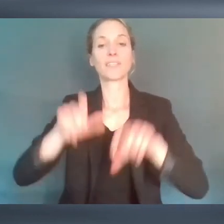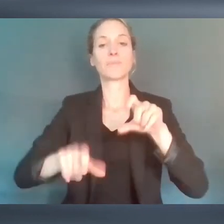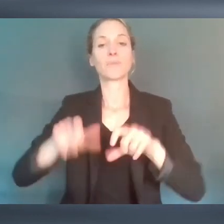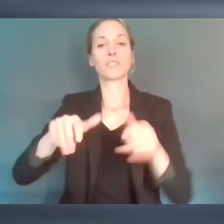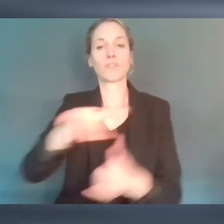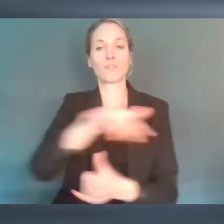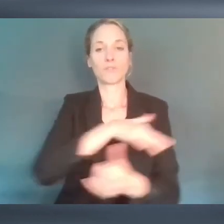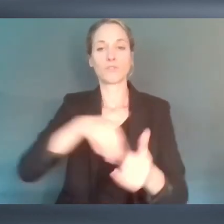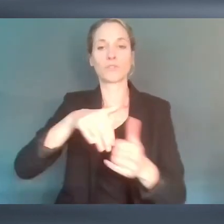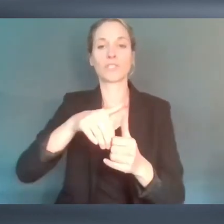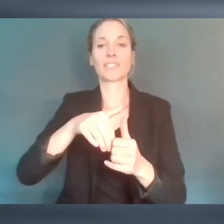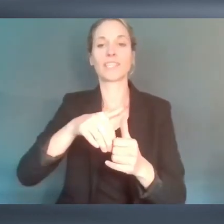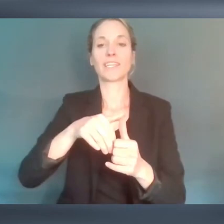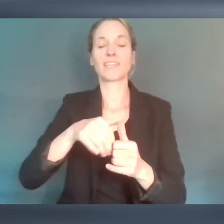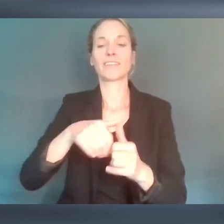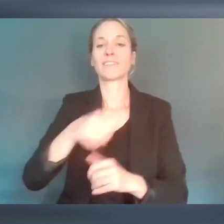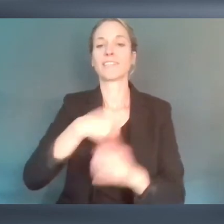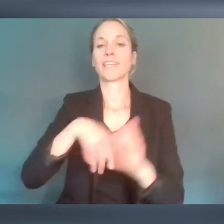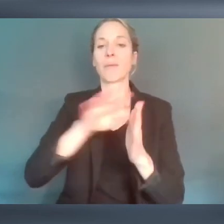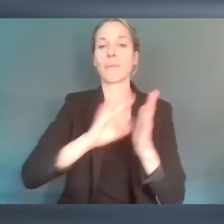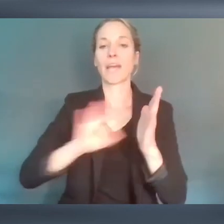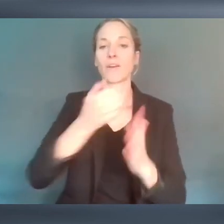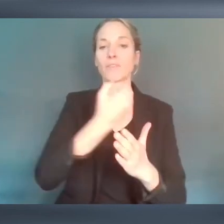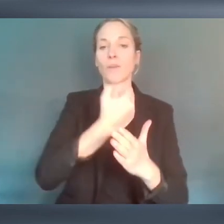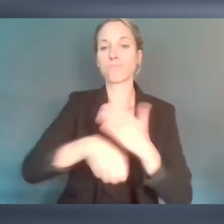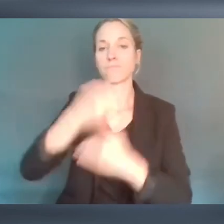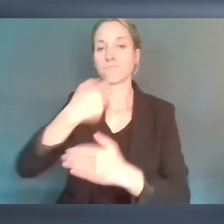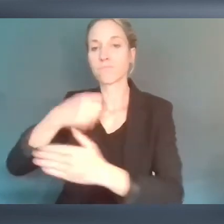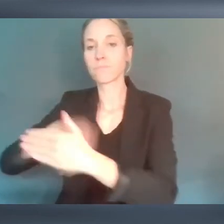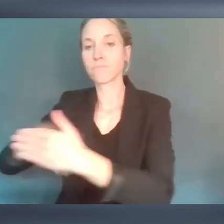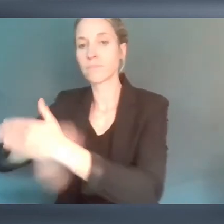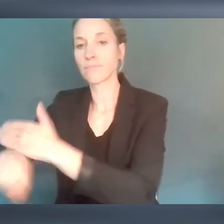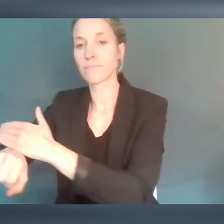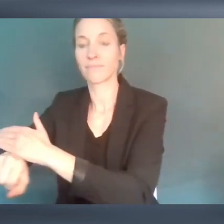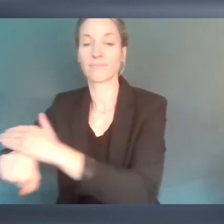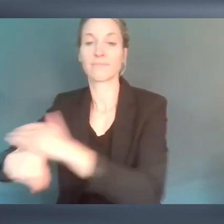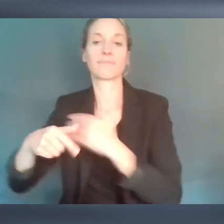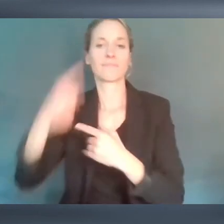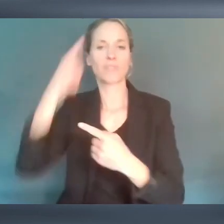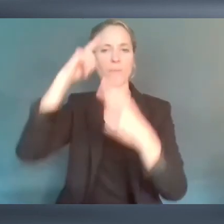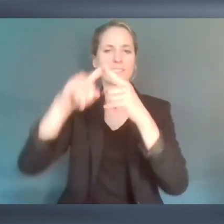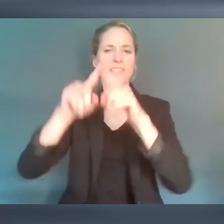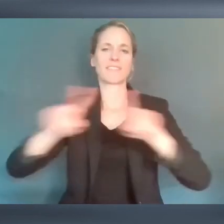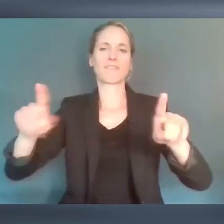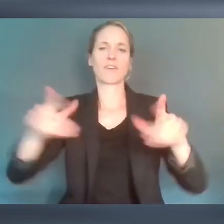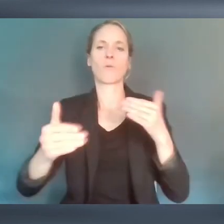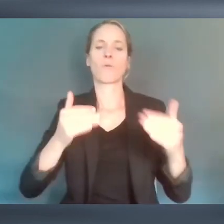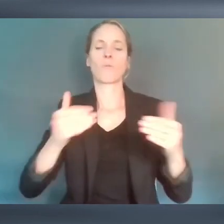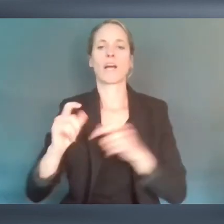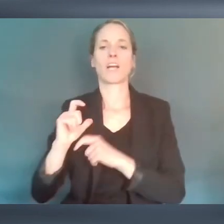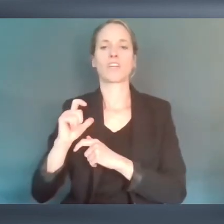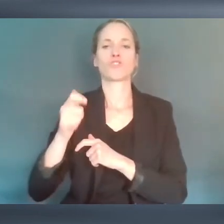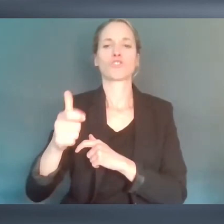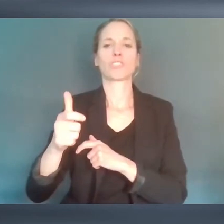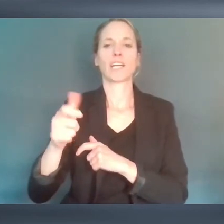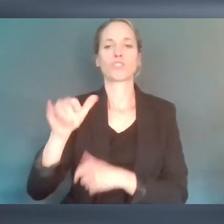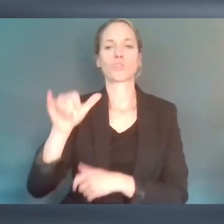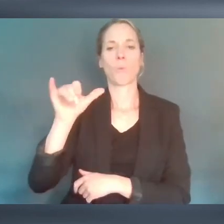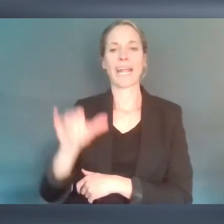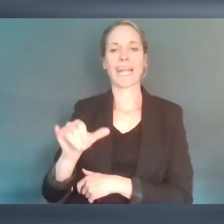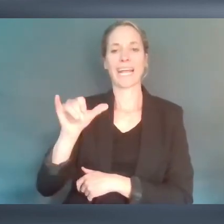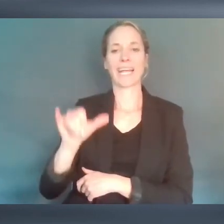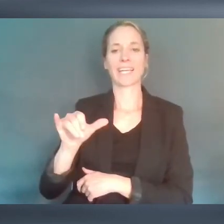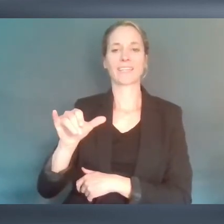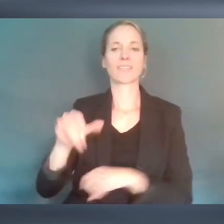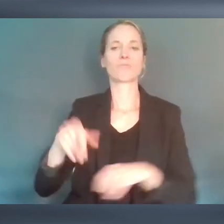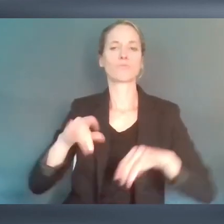objectifs, par exemple en termes de sécurité dans le monde du travail, que la génération Y qui recherche davantage de liberté